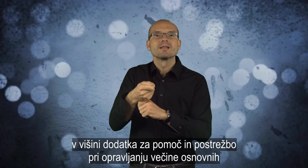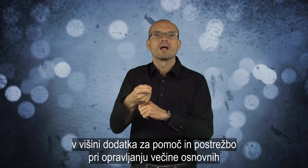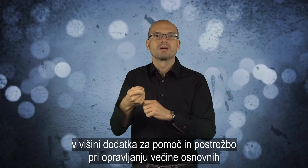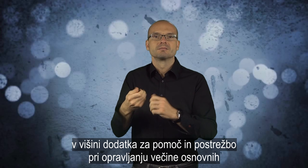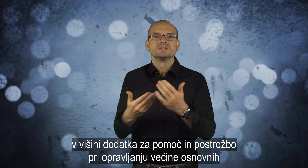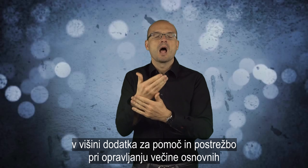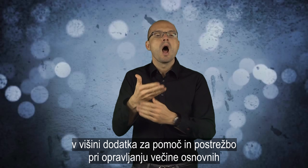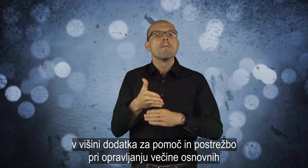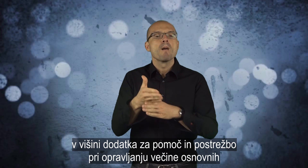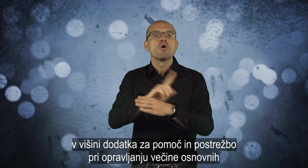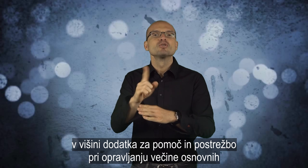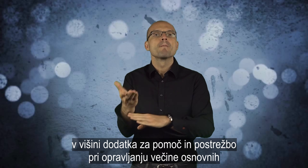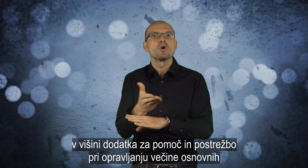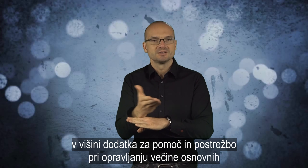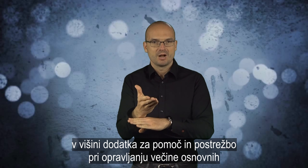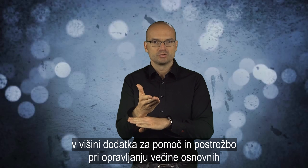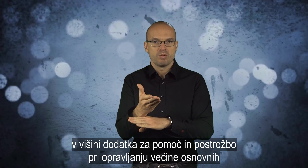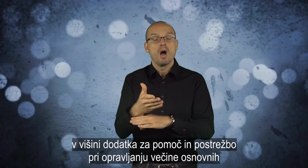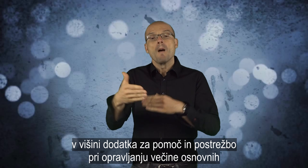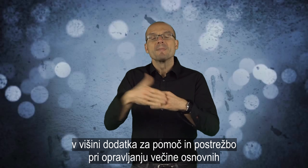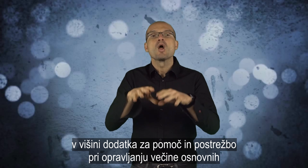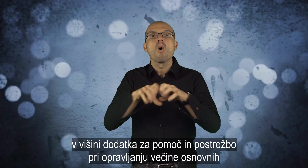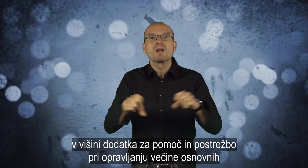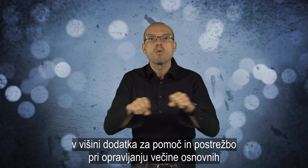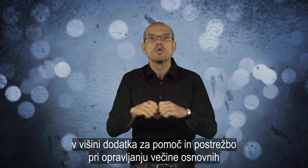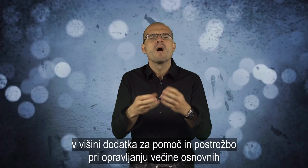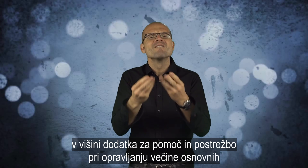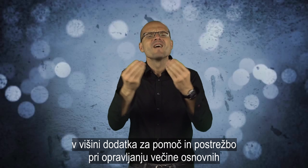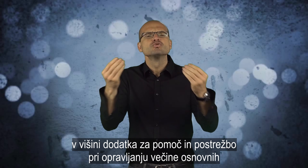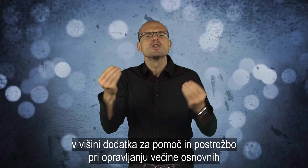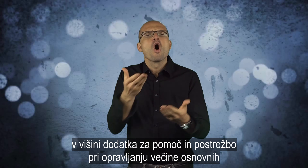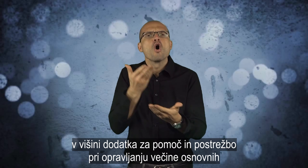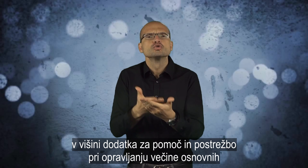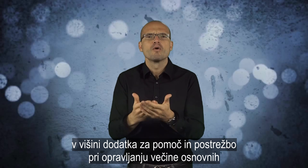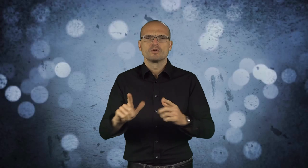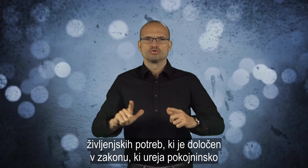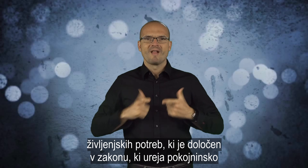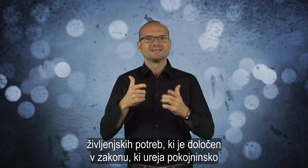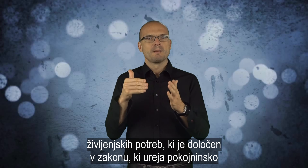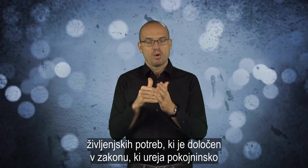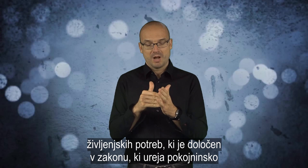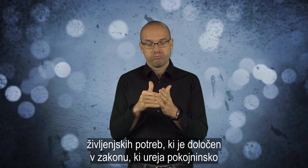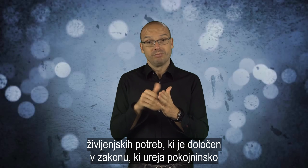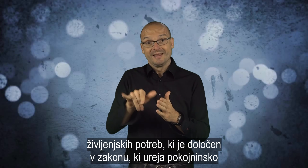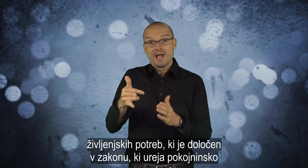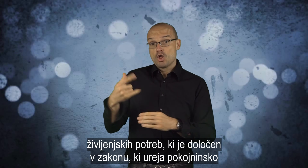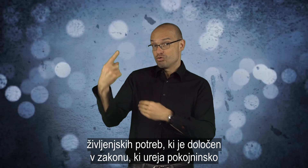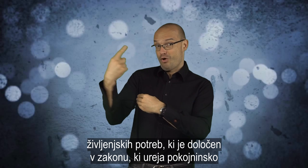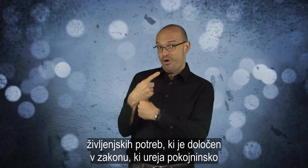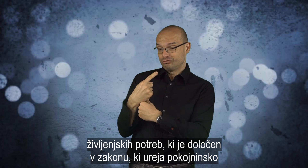pri opravljanju večine osnovnih življenjskih potreb, ki je določena v zakonu, ki ureja pokojninsko